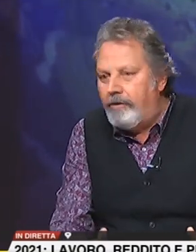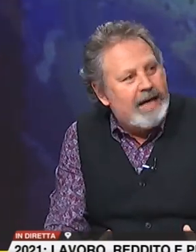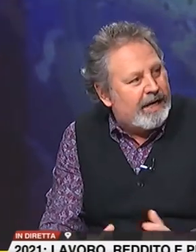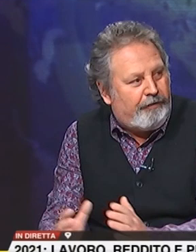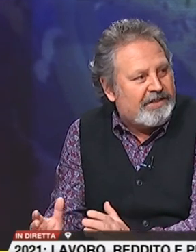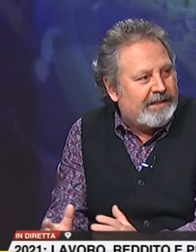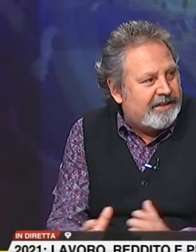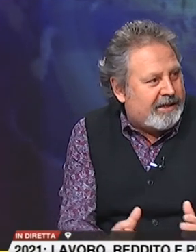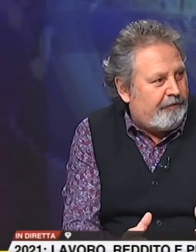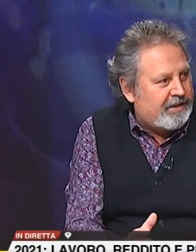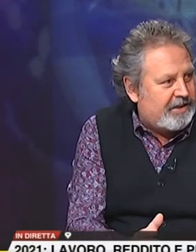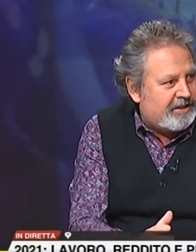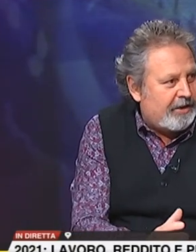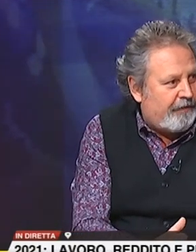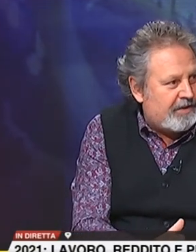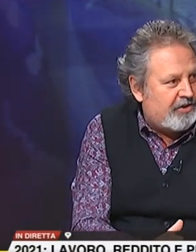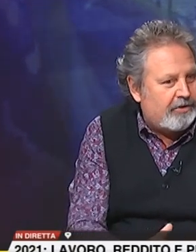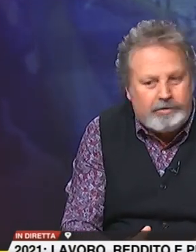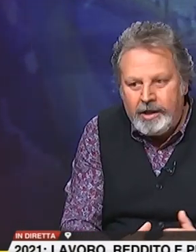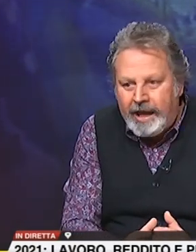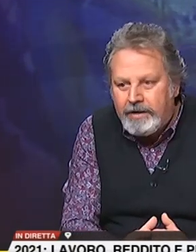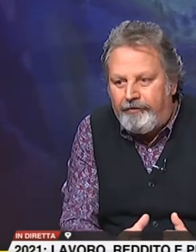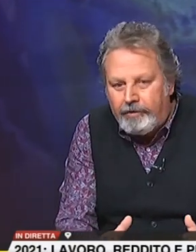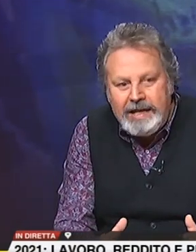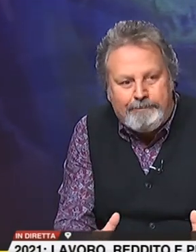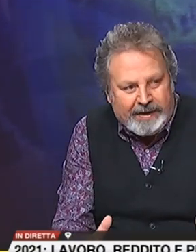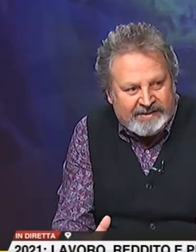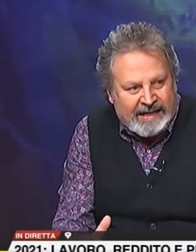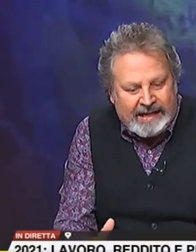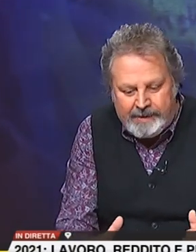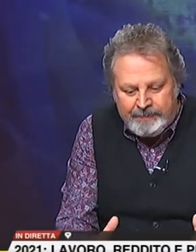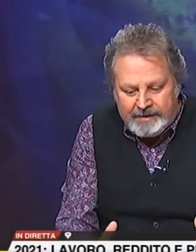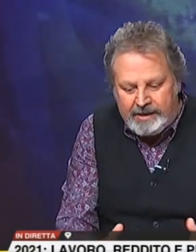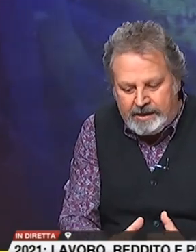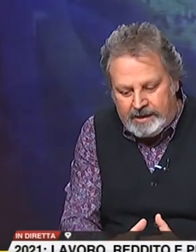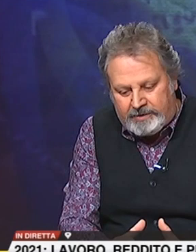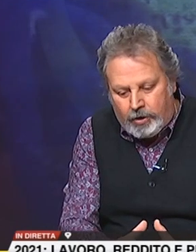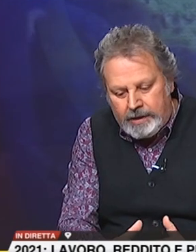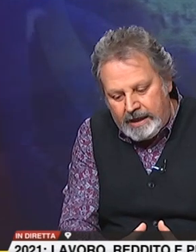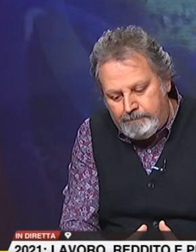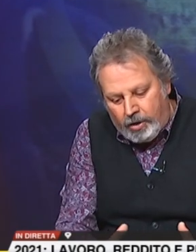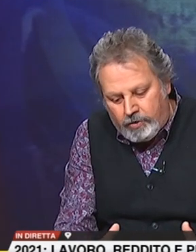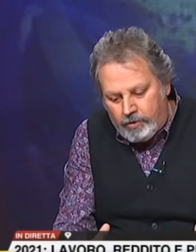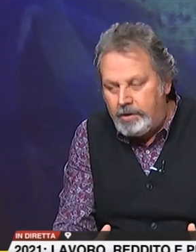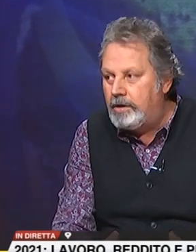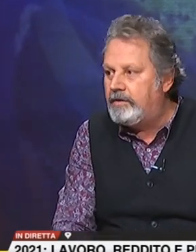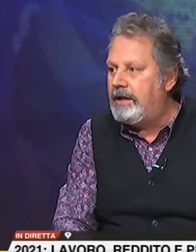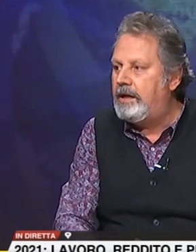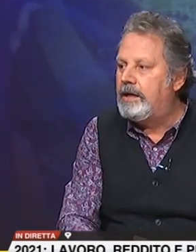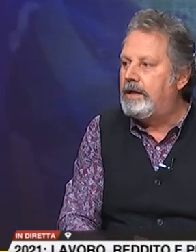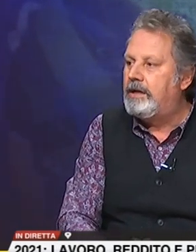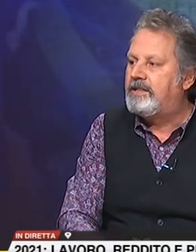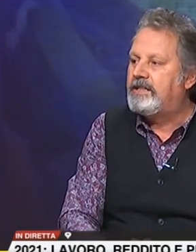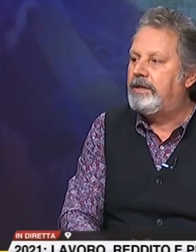una follia, che lo faccia la destra, che lo faccia la sinistra, che lo faccia il centro, è una follia pensare di togliere il blocco